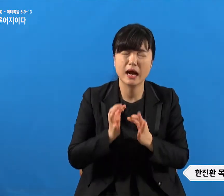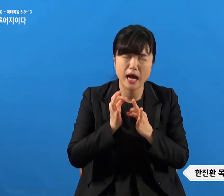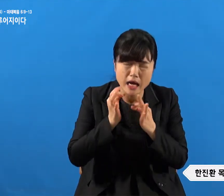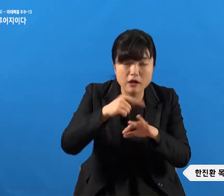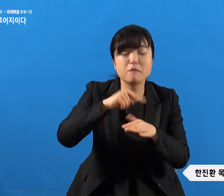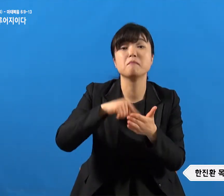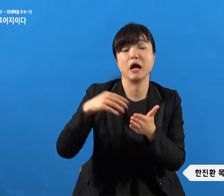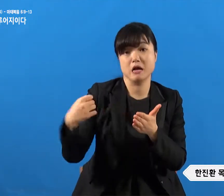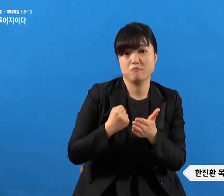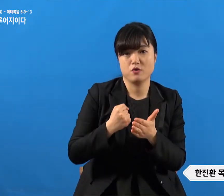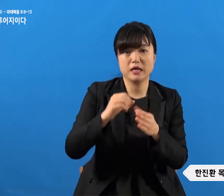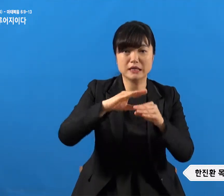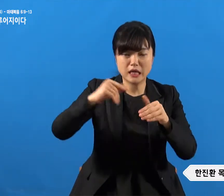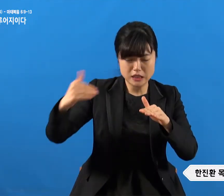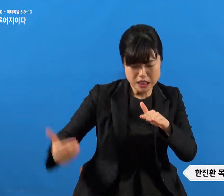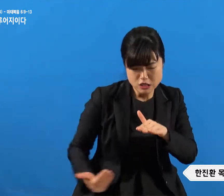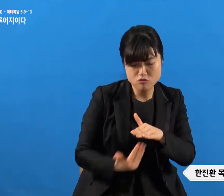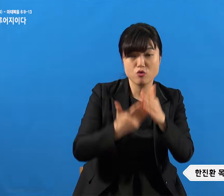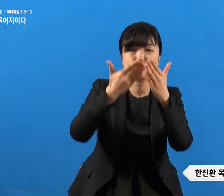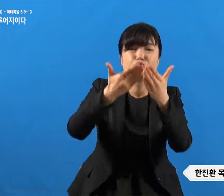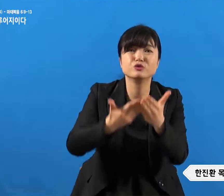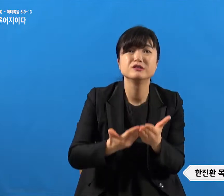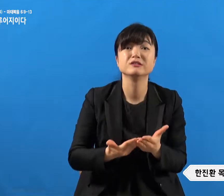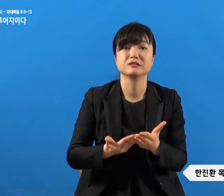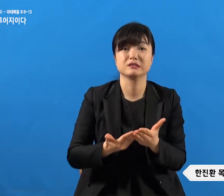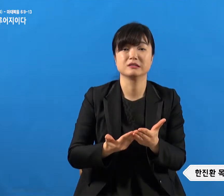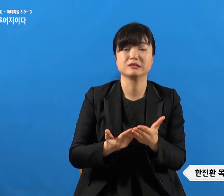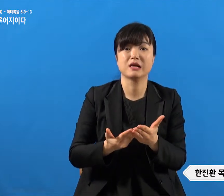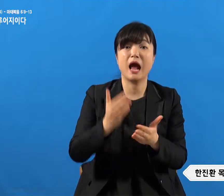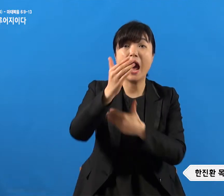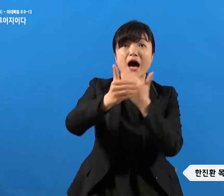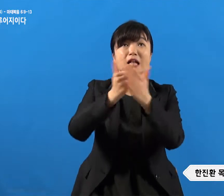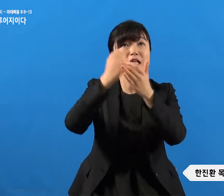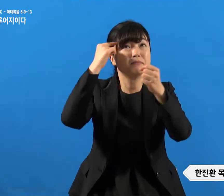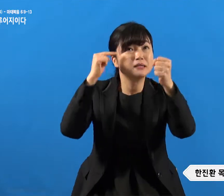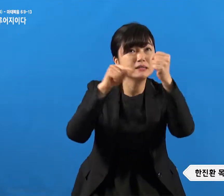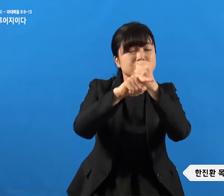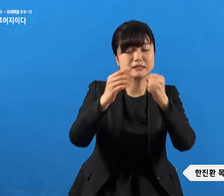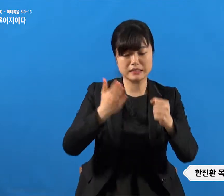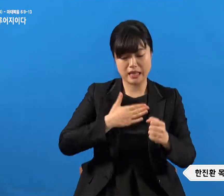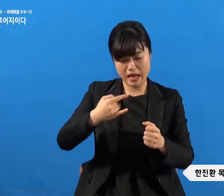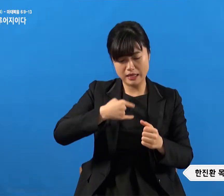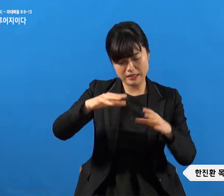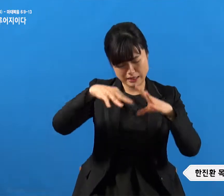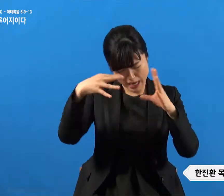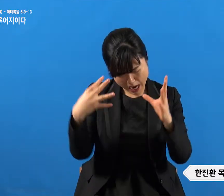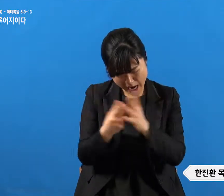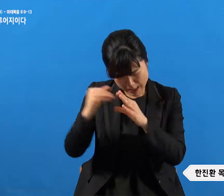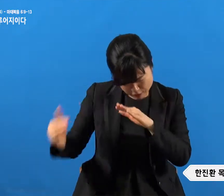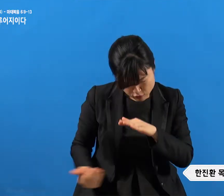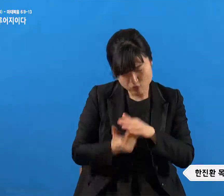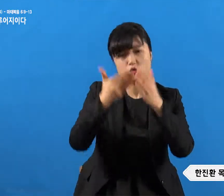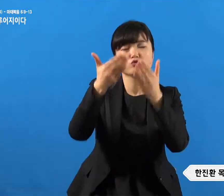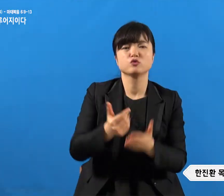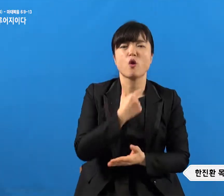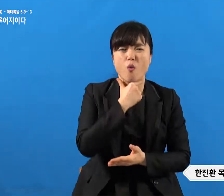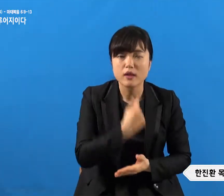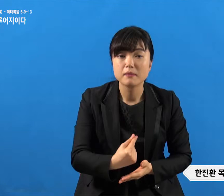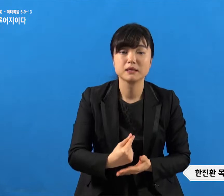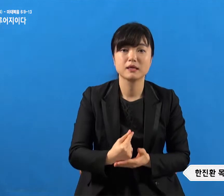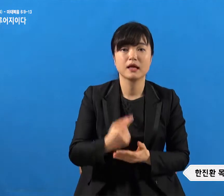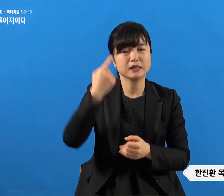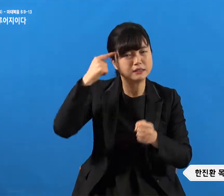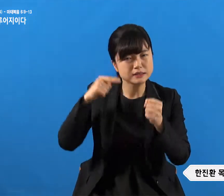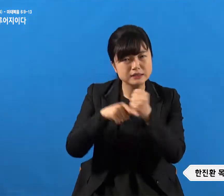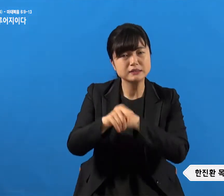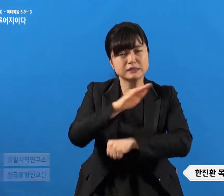간절한 마음으로 땅에서도 이루어지이다. 나에게 하나님의 뜻이 다 이루어지기를 원합니다. 내가